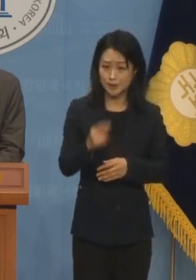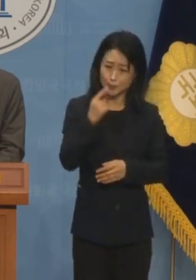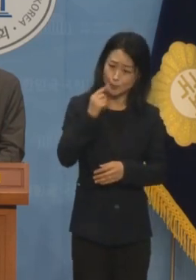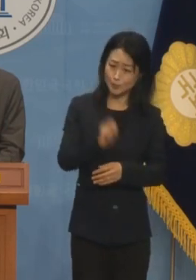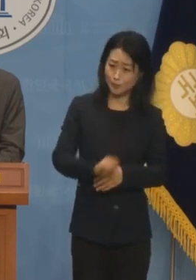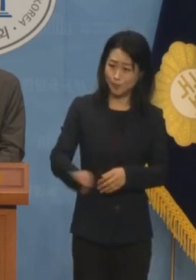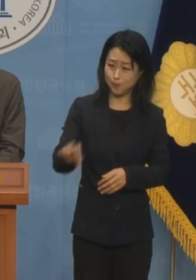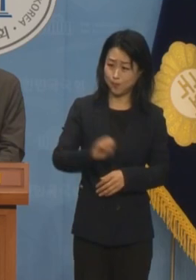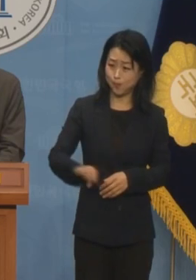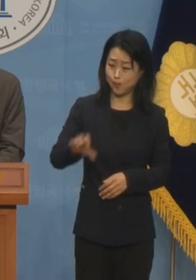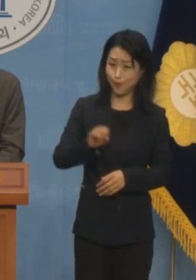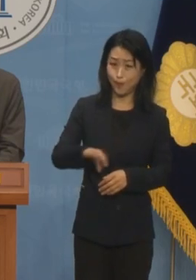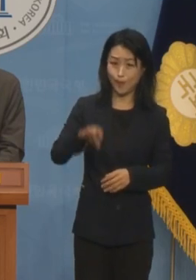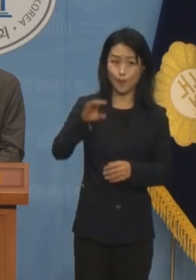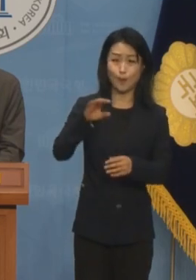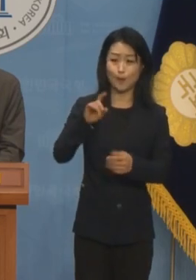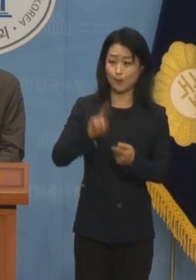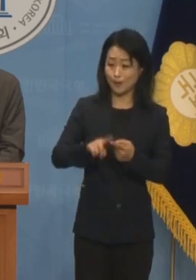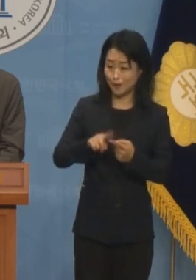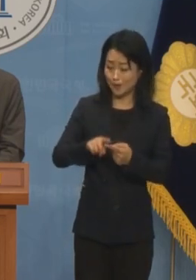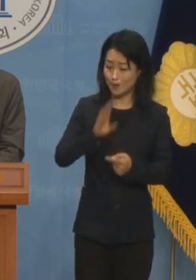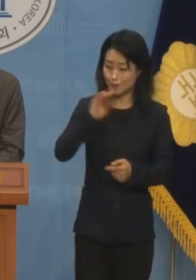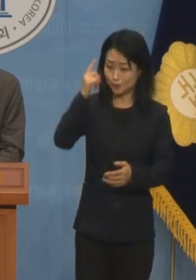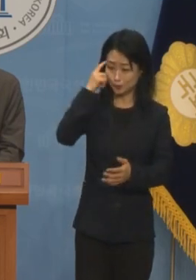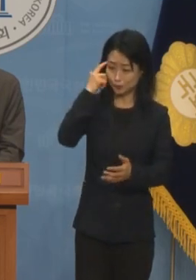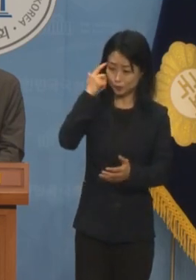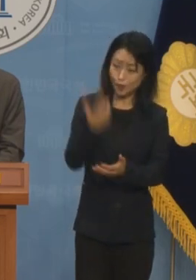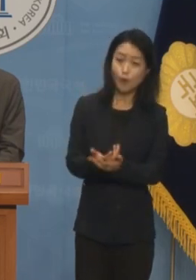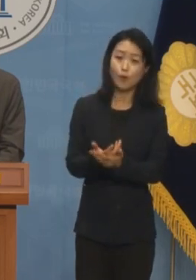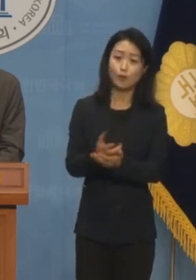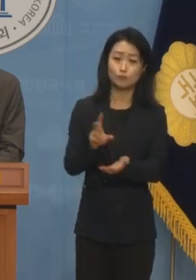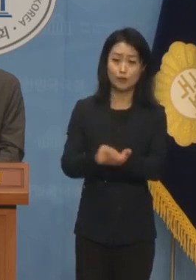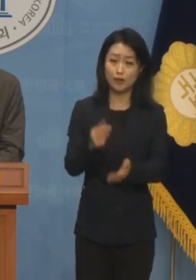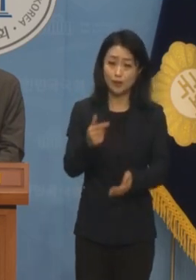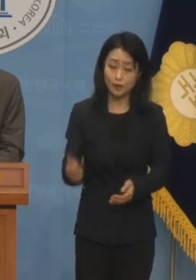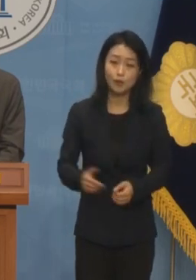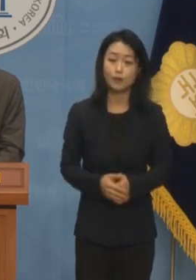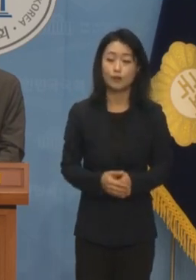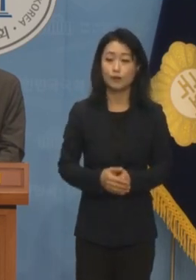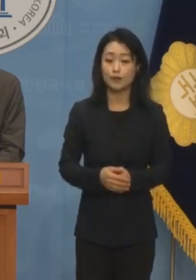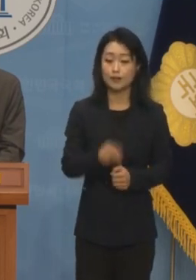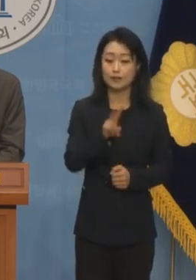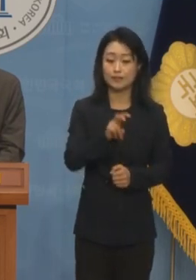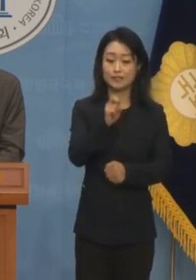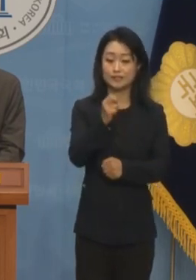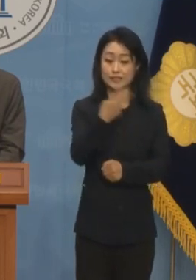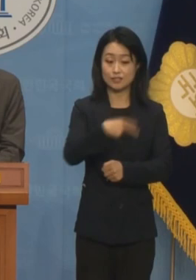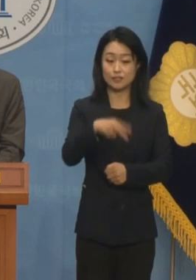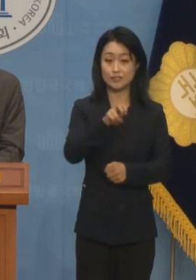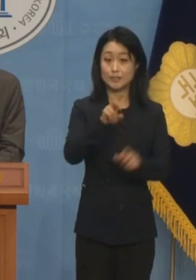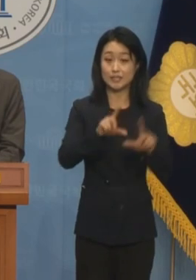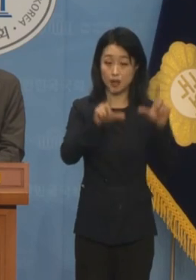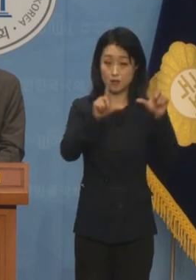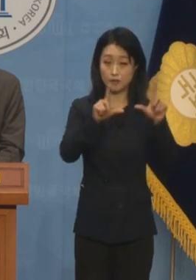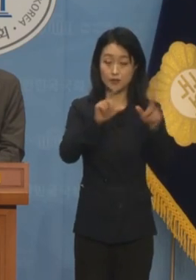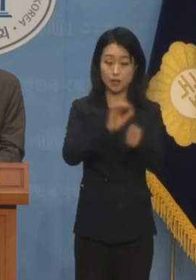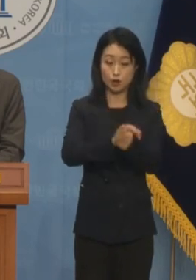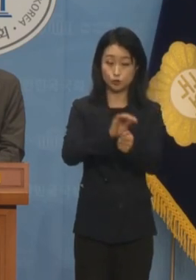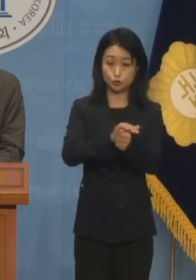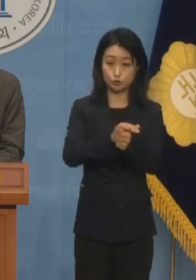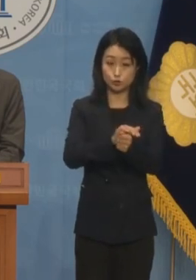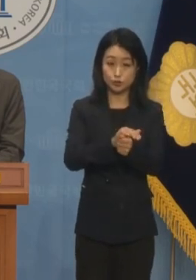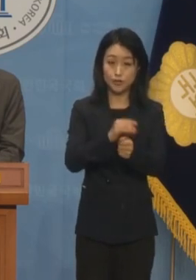오염수가 누설되었다는 그 자체가 심각한 문제입니다. 지난 22년에도 월성 1호기에서